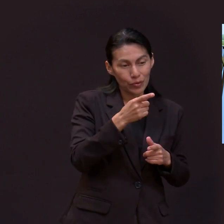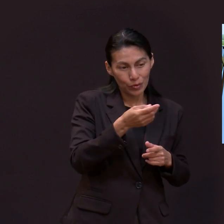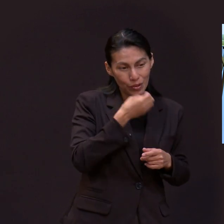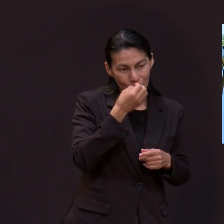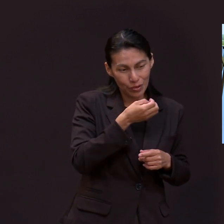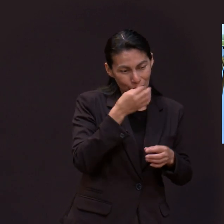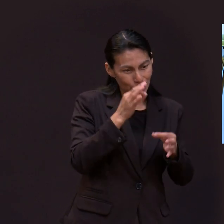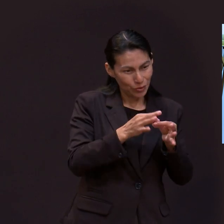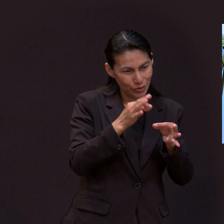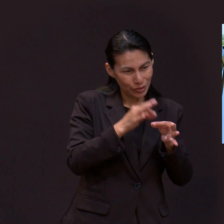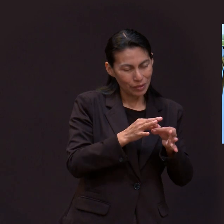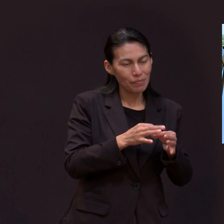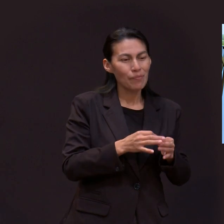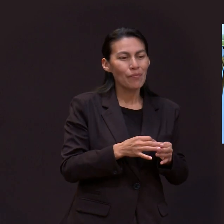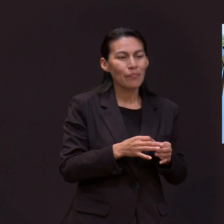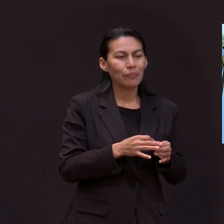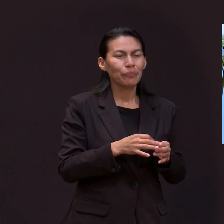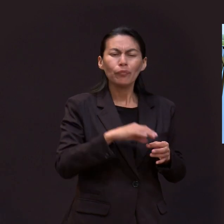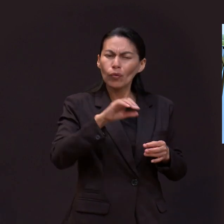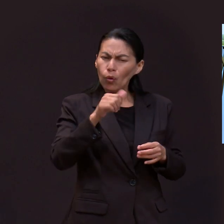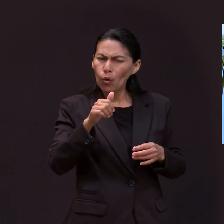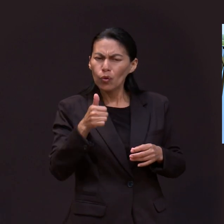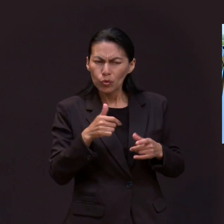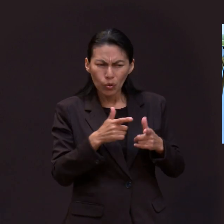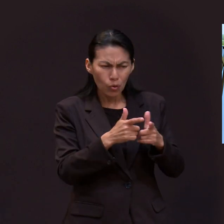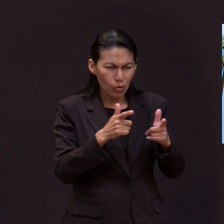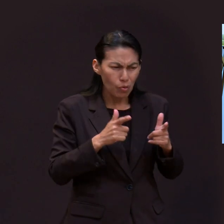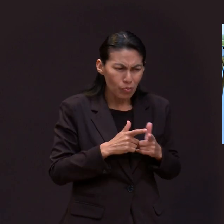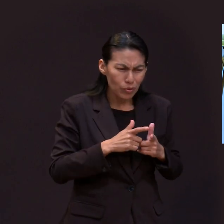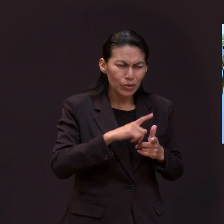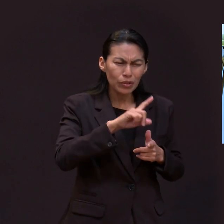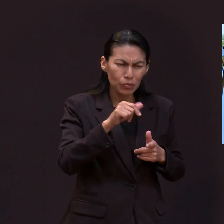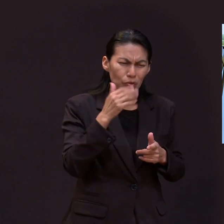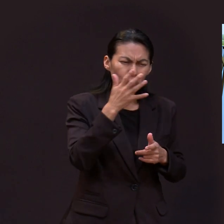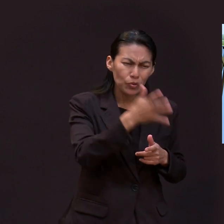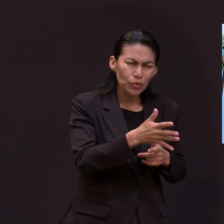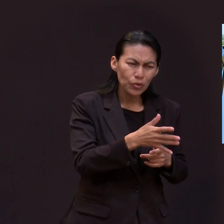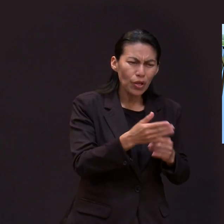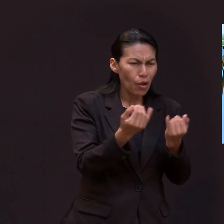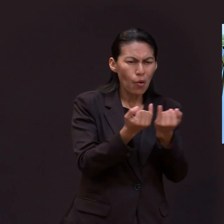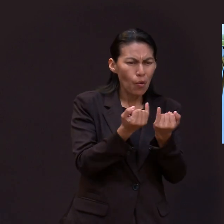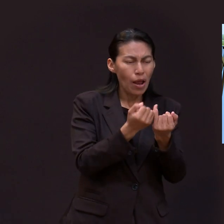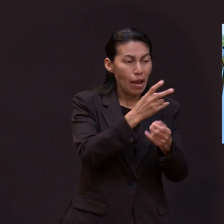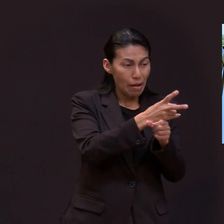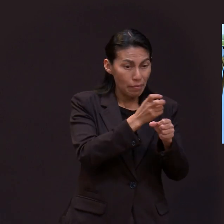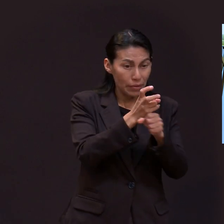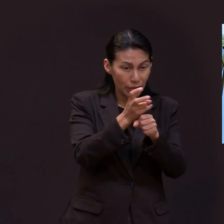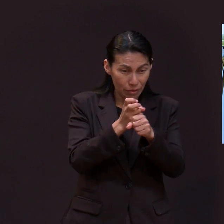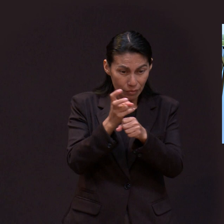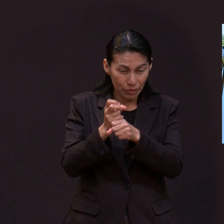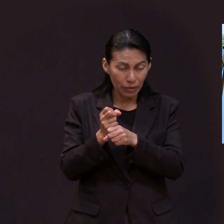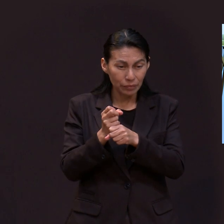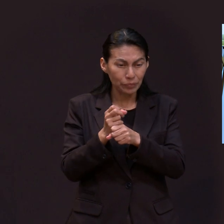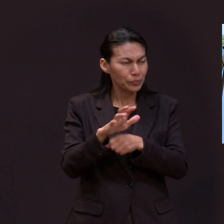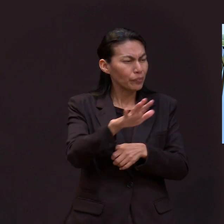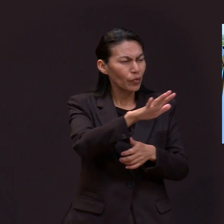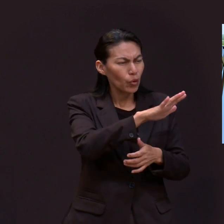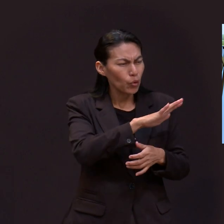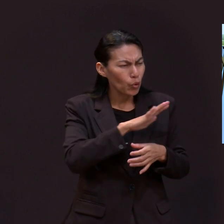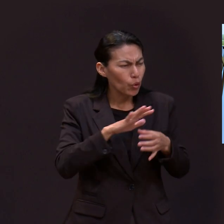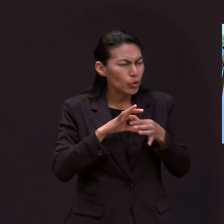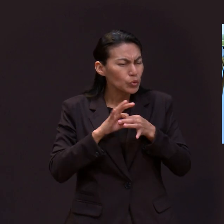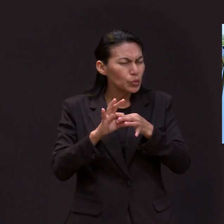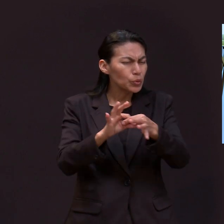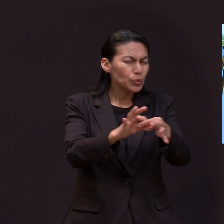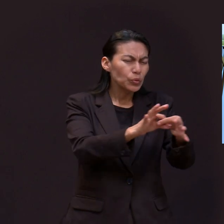han iniciado gracias a dios y vamos a tener también participación de los otros grupos porque todos